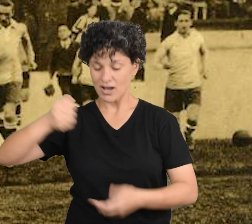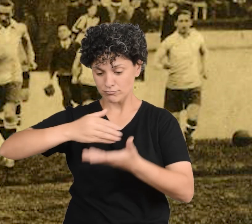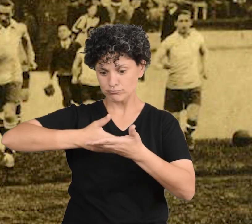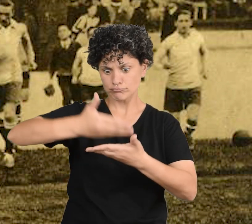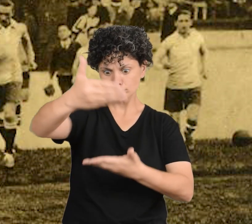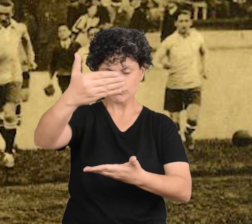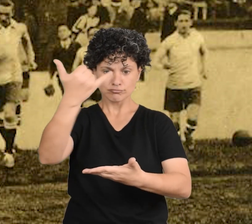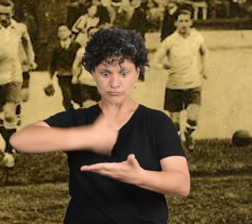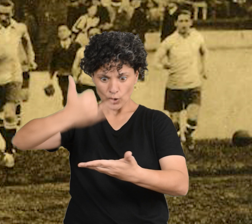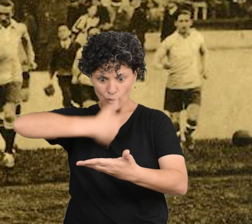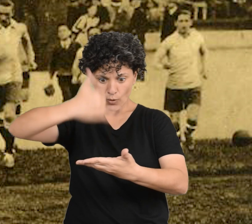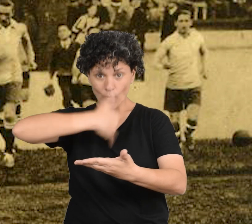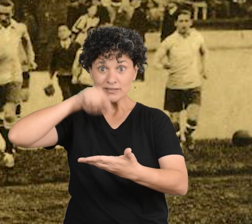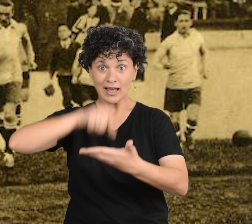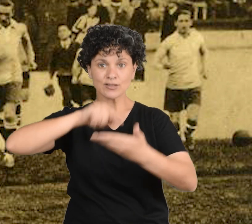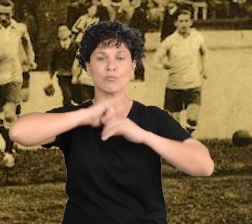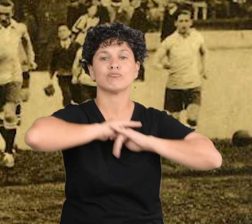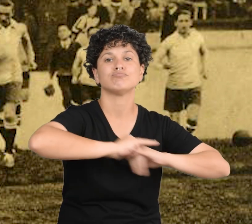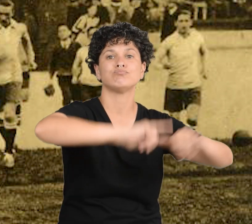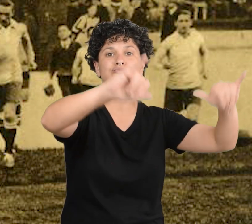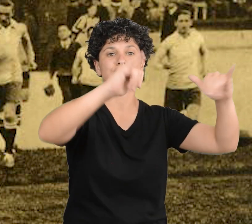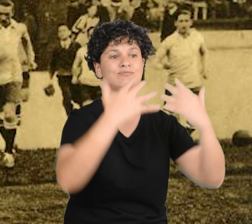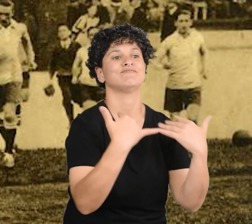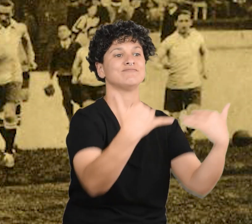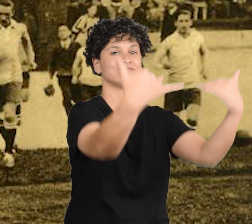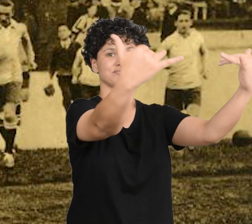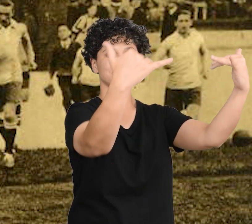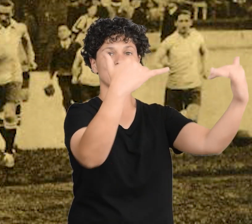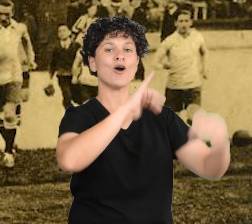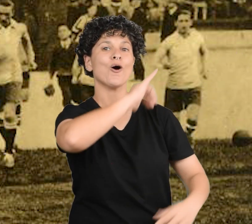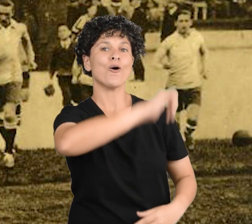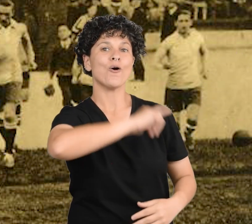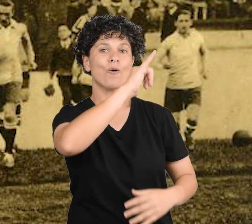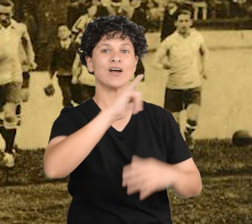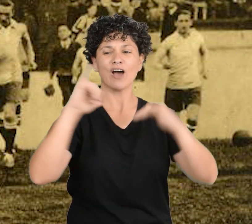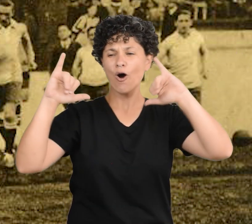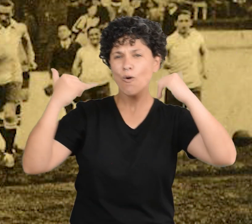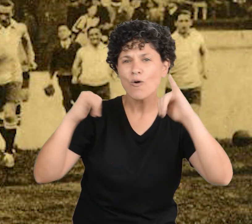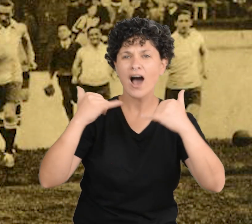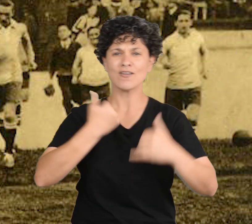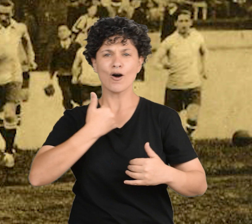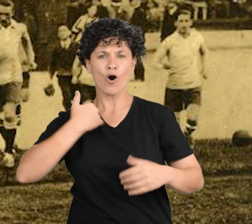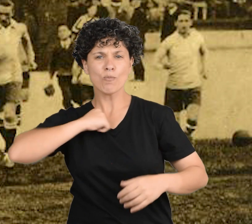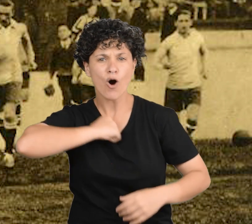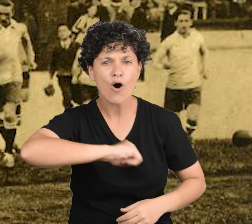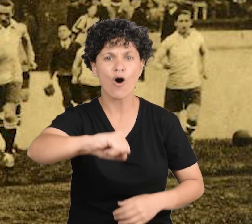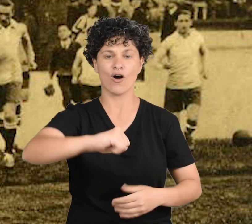por telegrama y transmitían en directo a la multitud la emoción y la gloria de cada jugada.